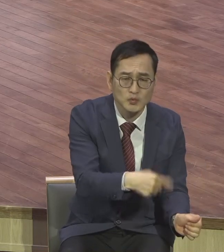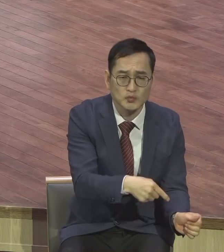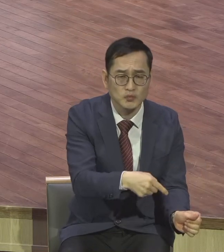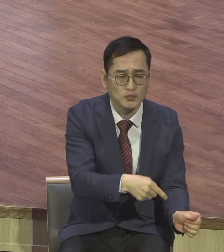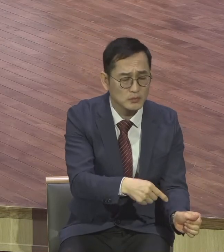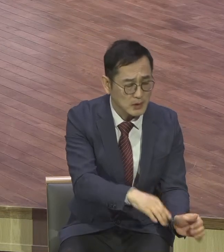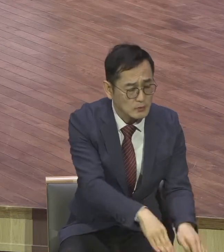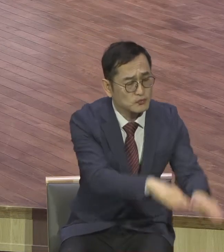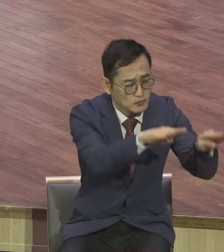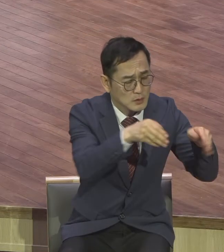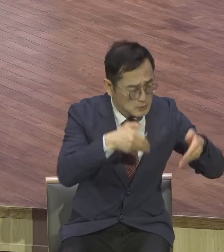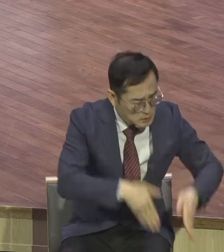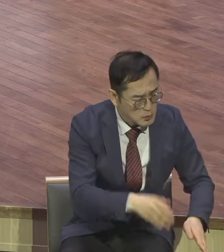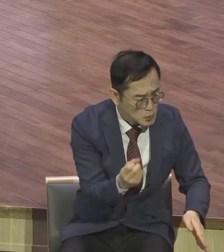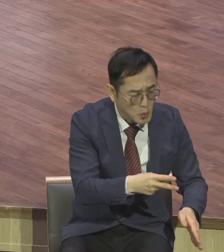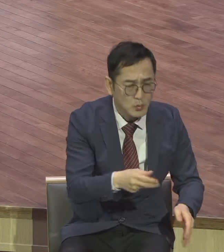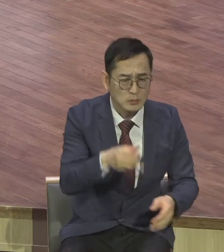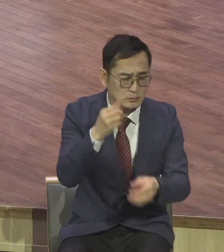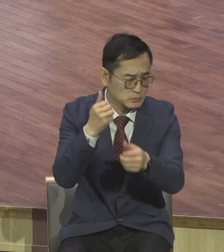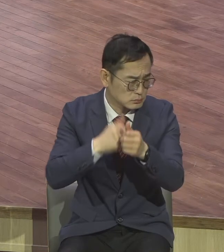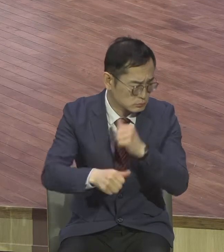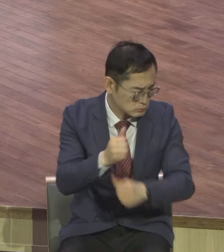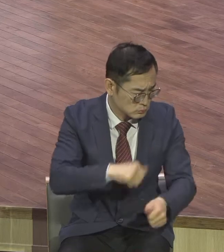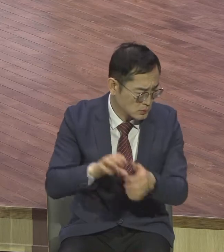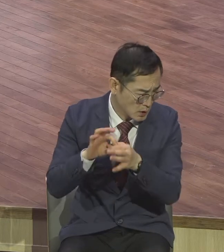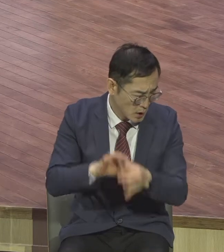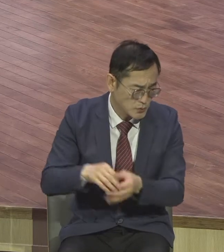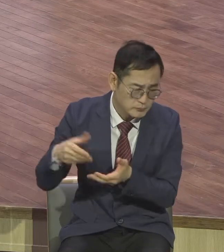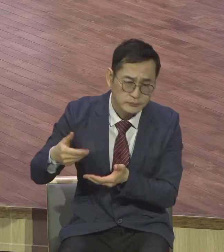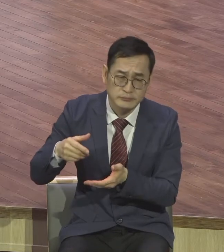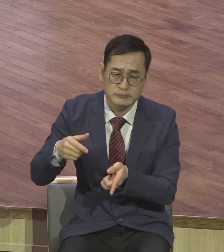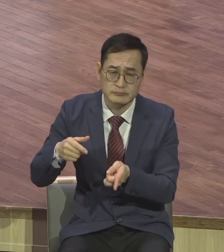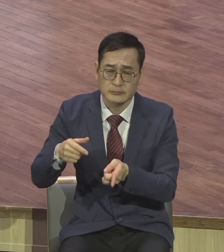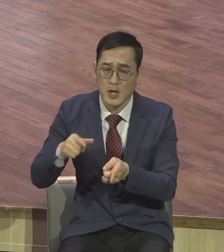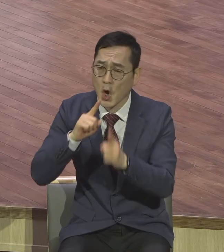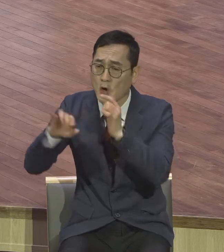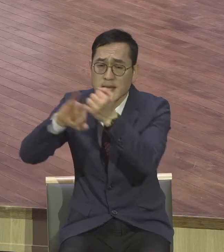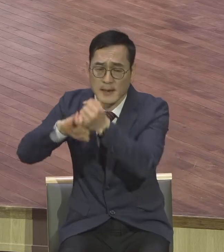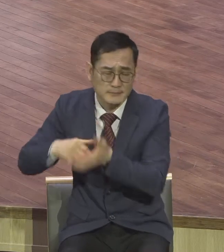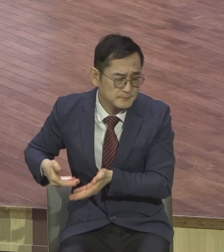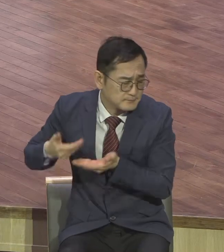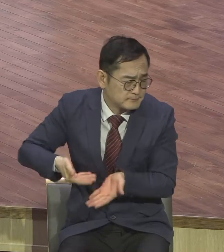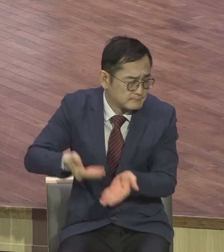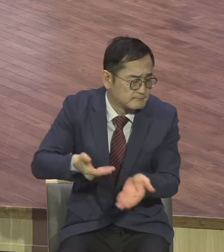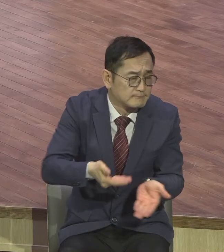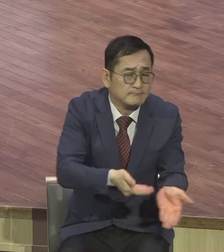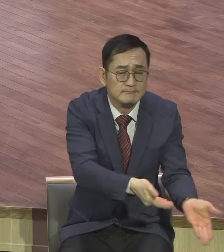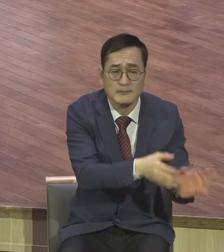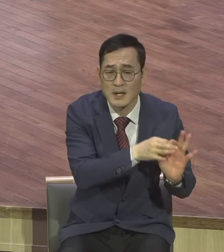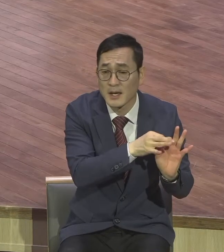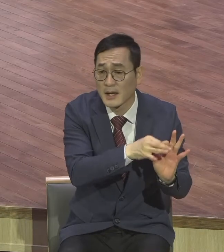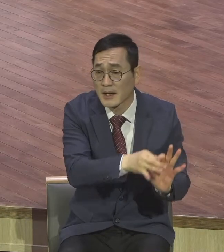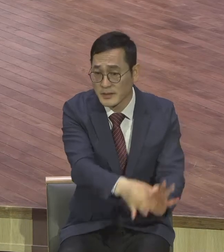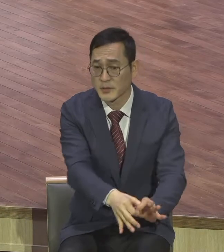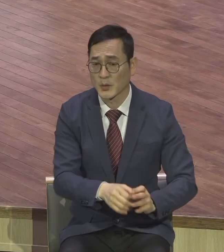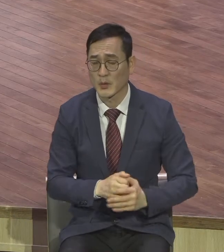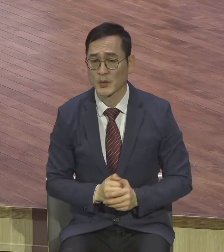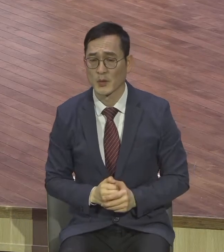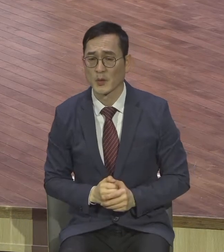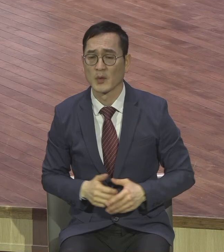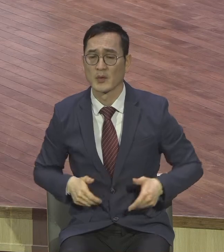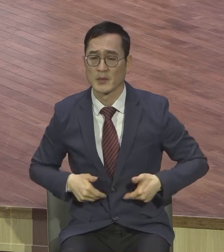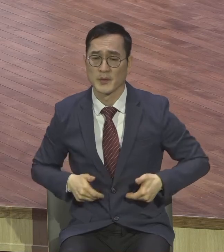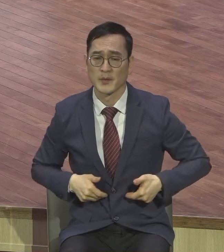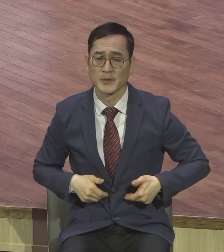영계 모든 성도는 랩노트 주의를 맞이해서 우리가 일으키는 영적 바람이 우리